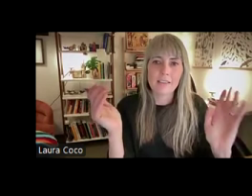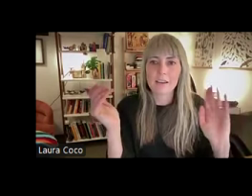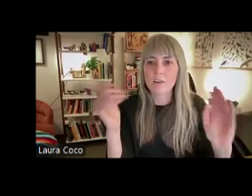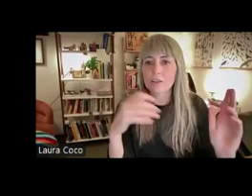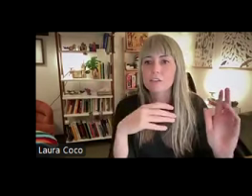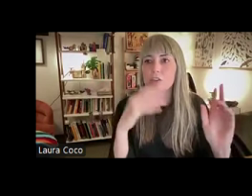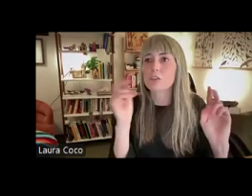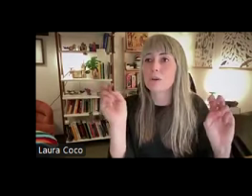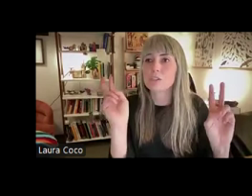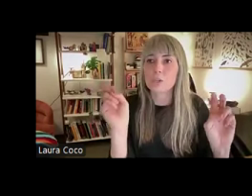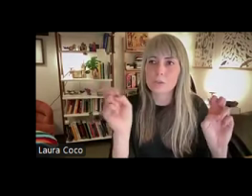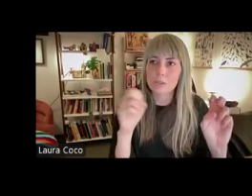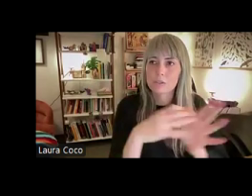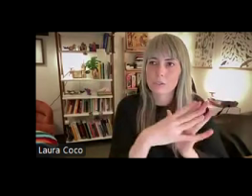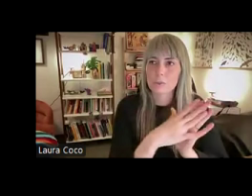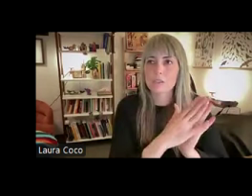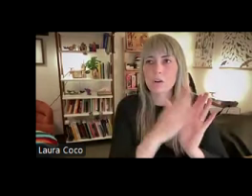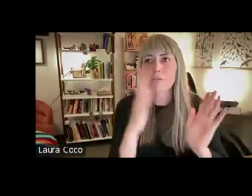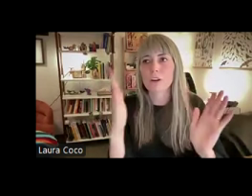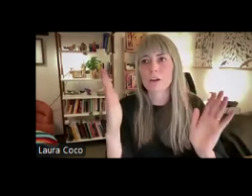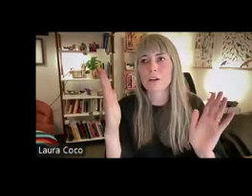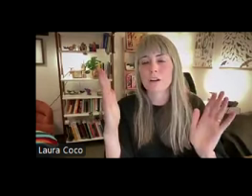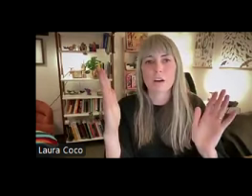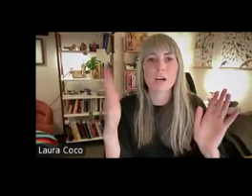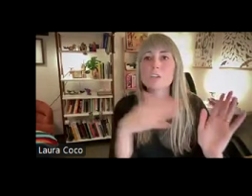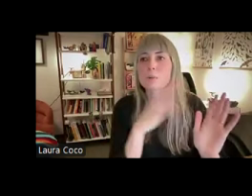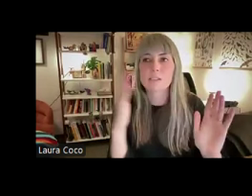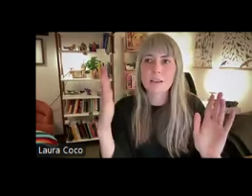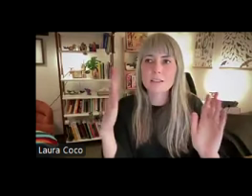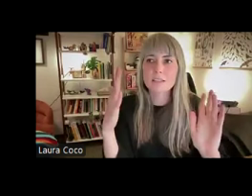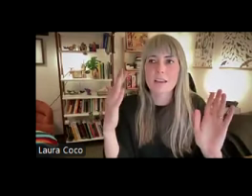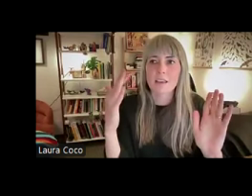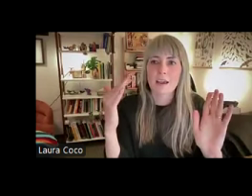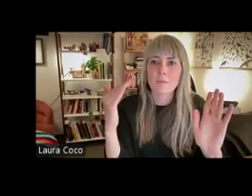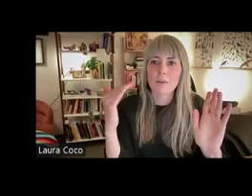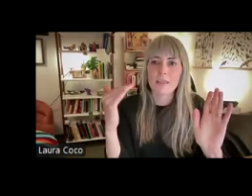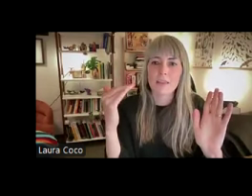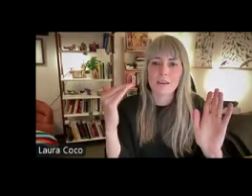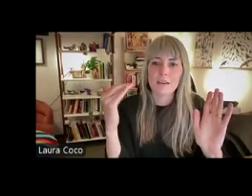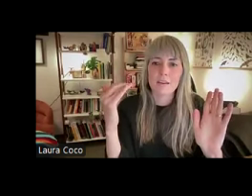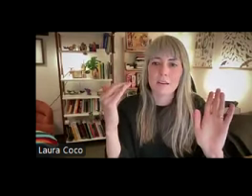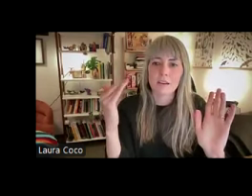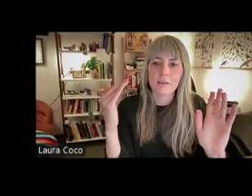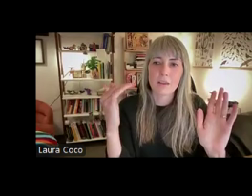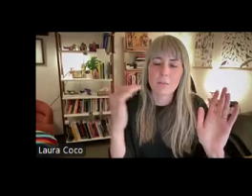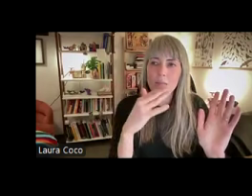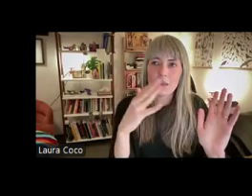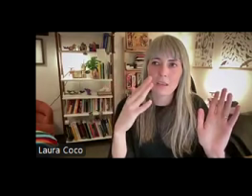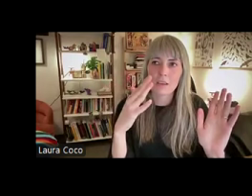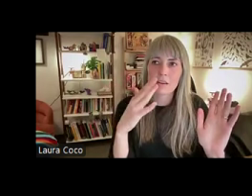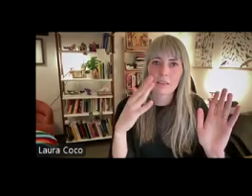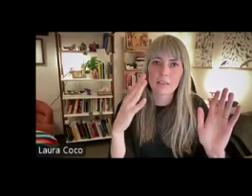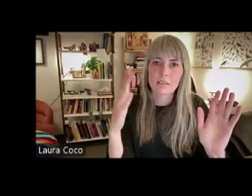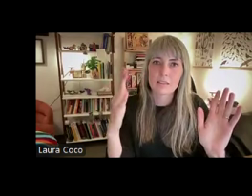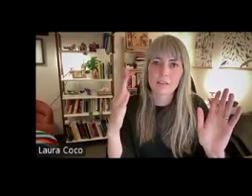el nivel de ruido a través del día y luego calcula su dosis por ruido, si es más de 100%. Y